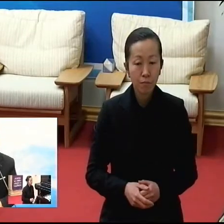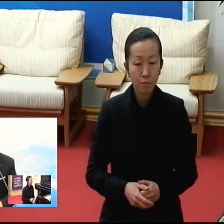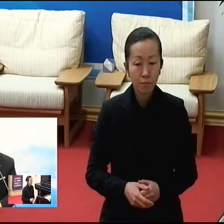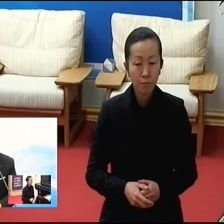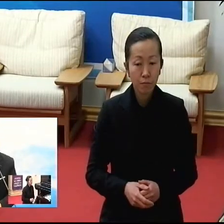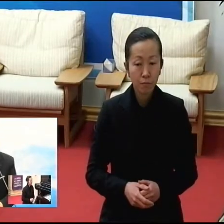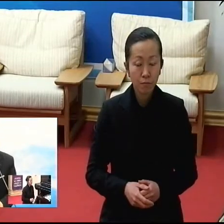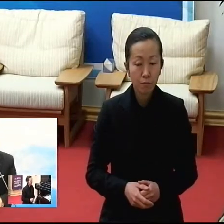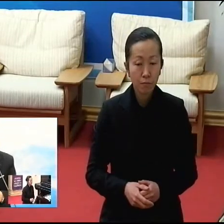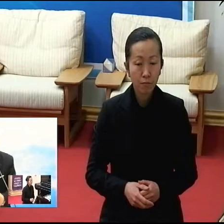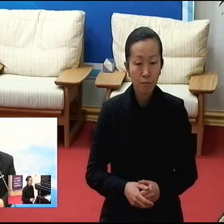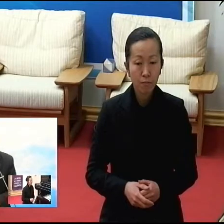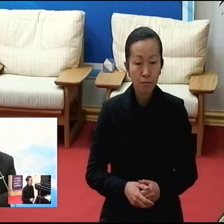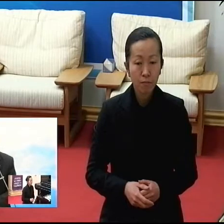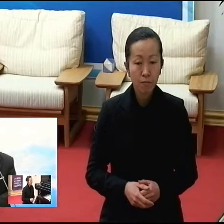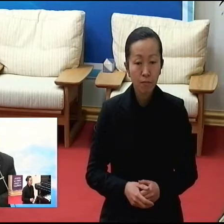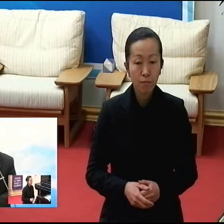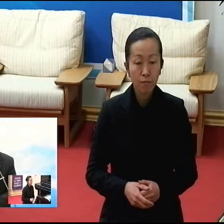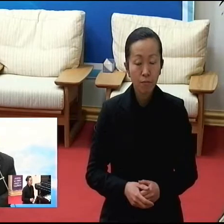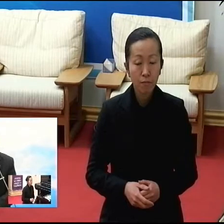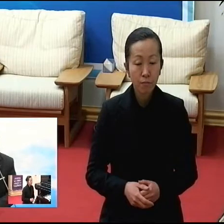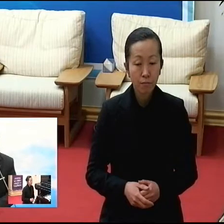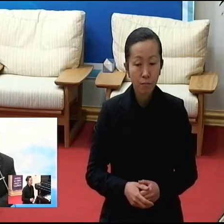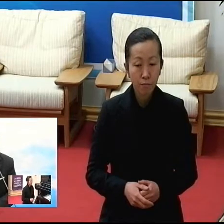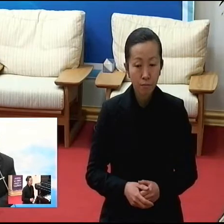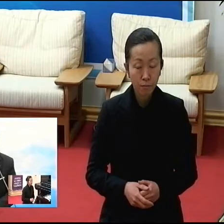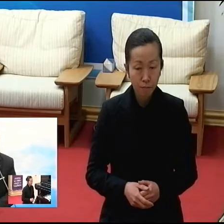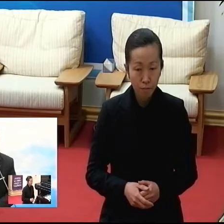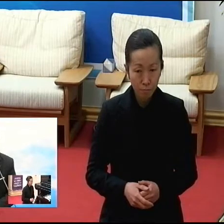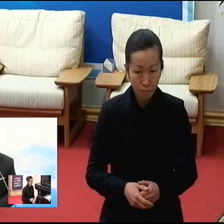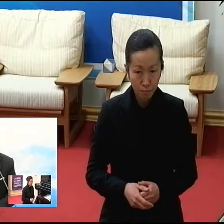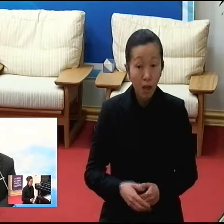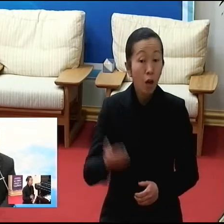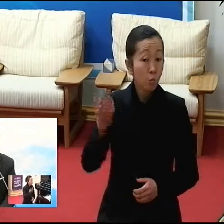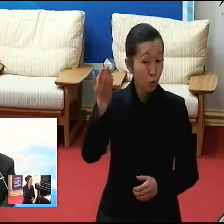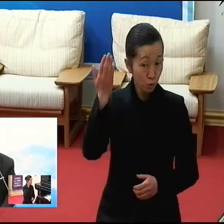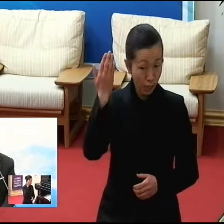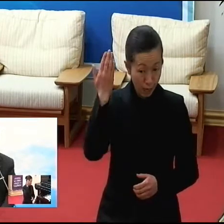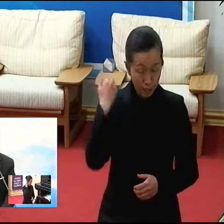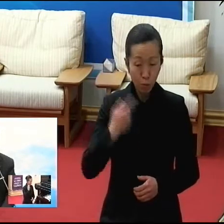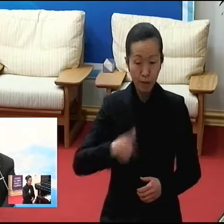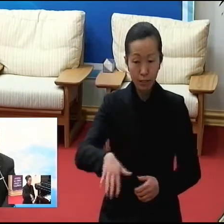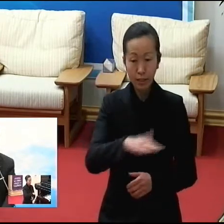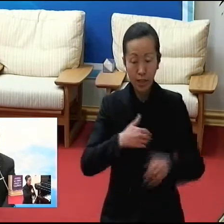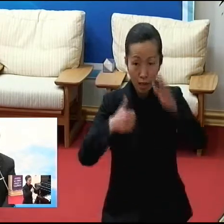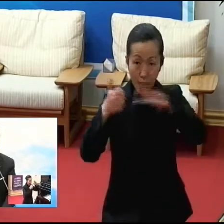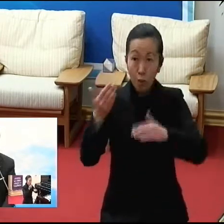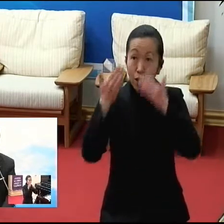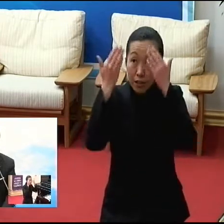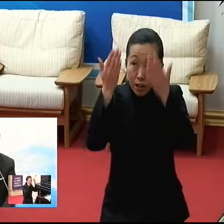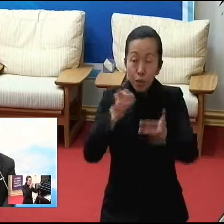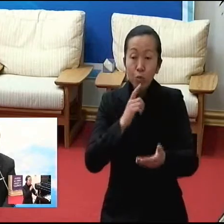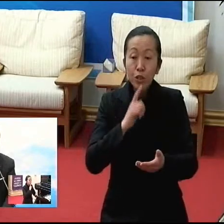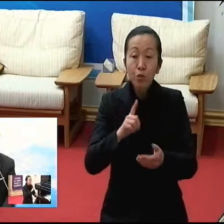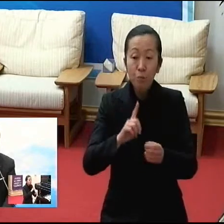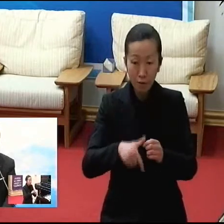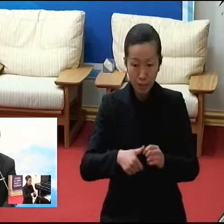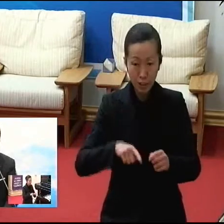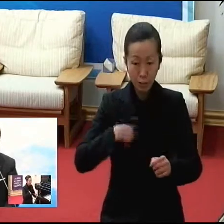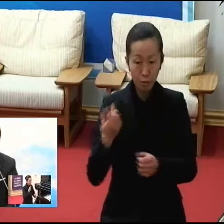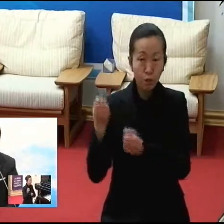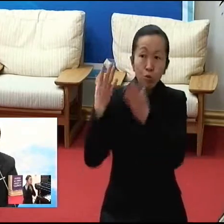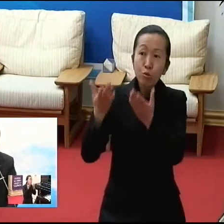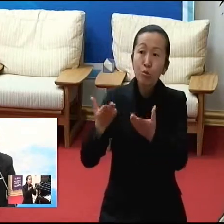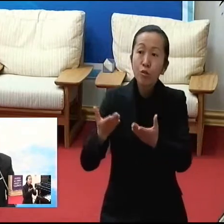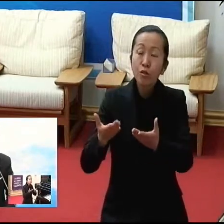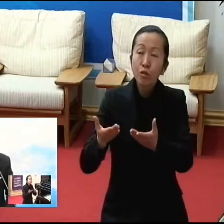예배를 드린다 이러면 축복받기 위해서 예배 드린다 이런 생각을 했었습니다. 昔には私たちが礼拝捧げるというと自分が祝福